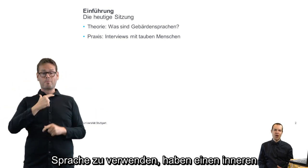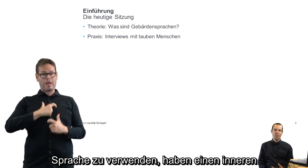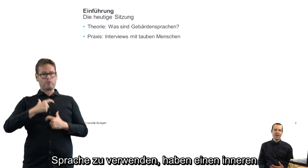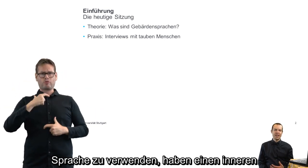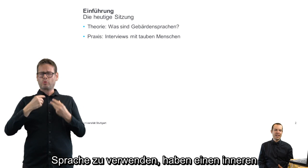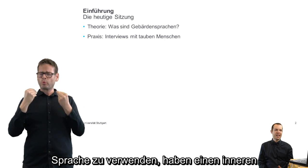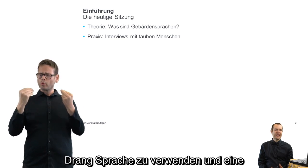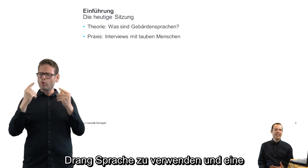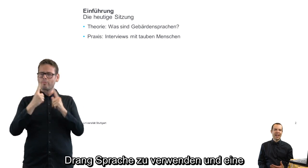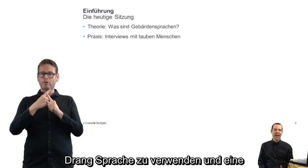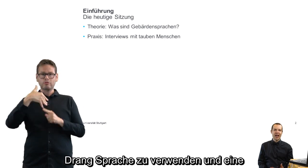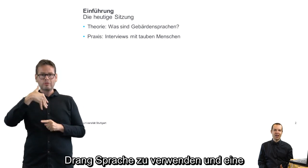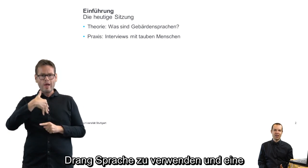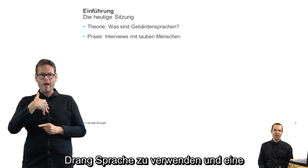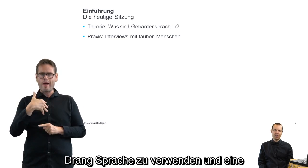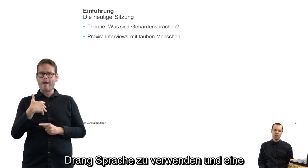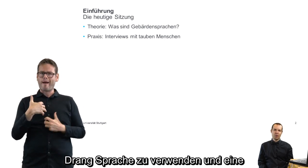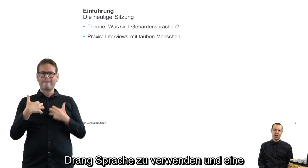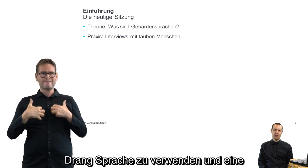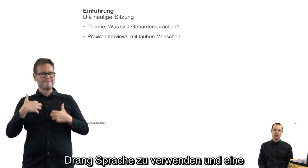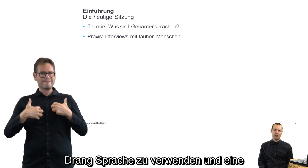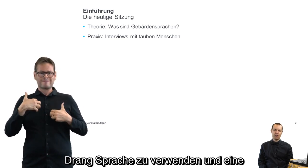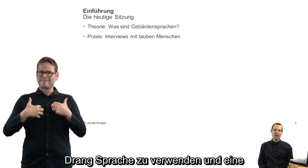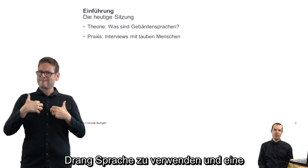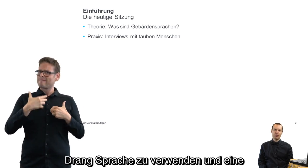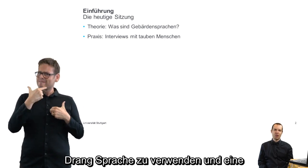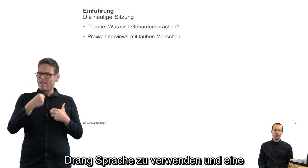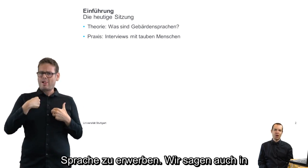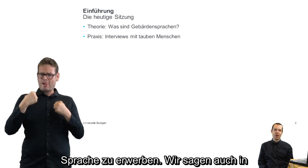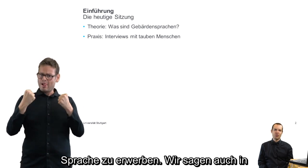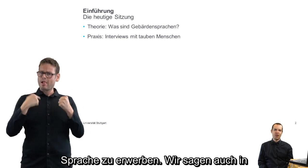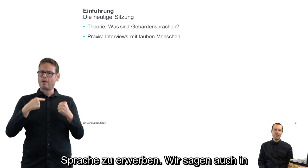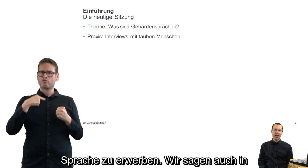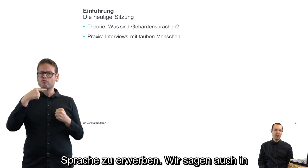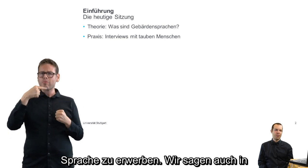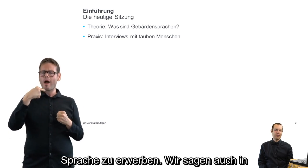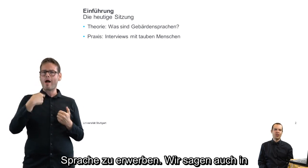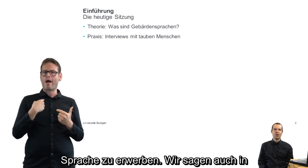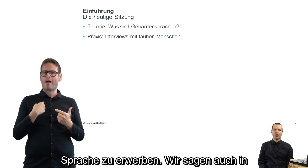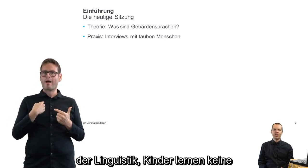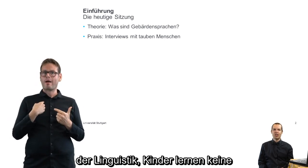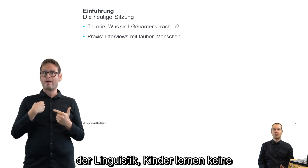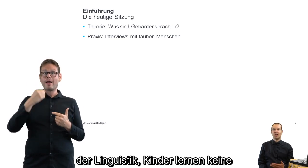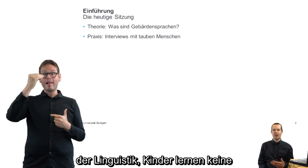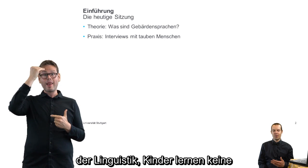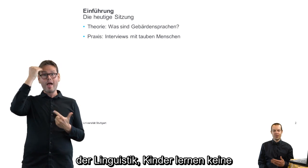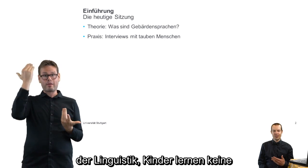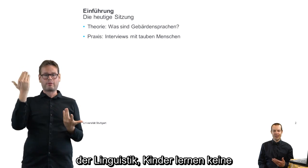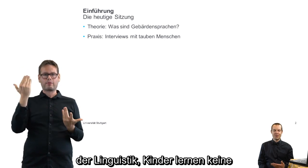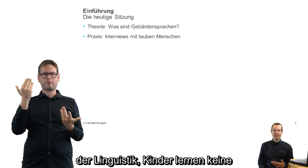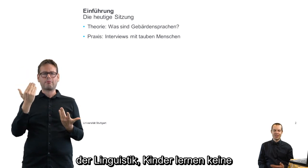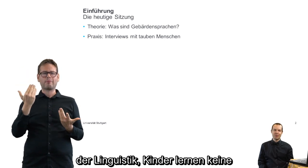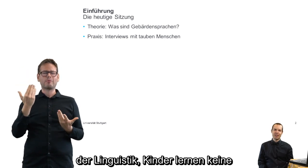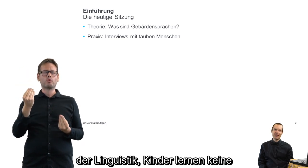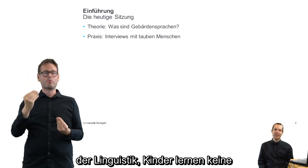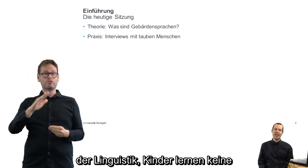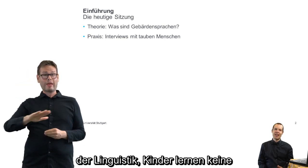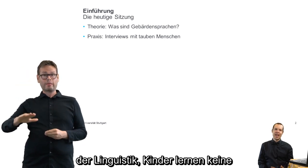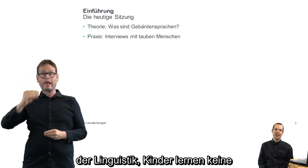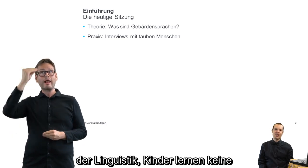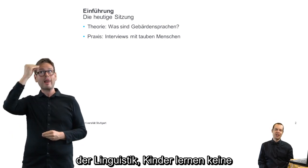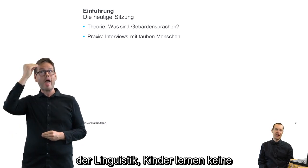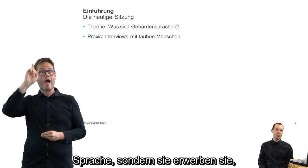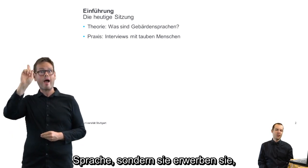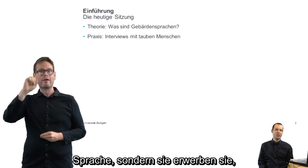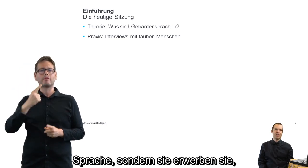verwenden. Wir haben einen inneren Drang, Sprache zu verwenden und eine Sprache zu erwerben. Wir sagen auch, Kinder, also in der Linguistik sagt man, Kinder